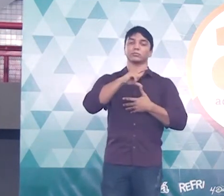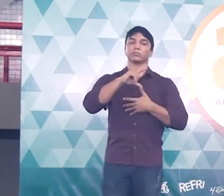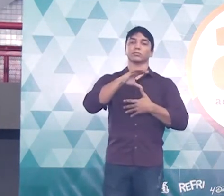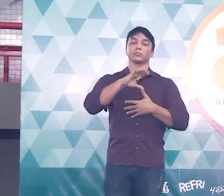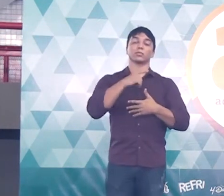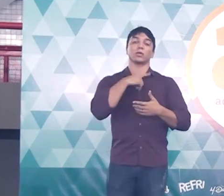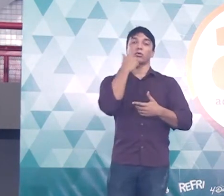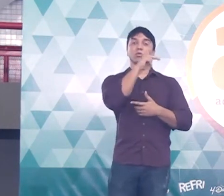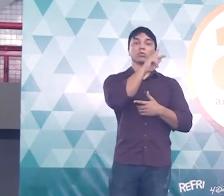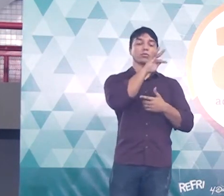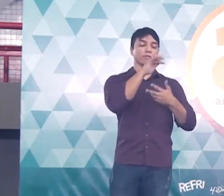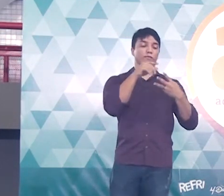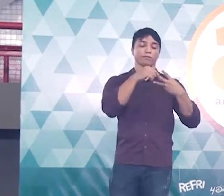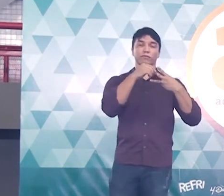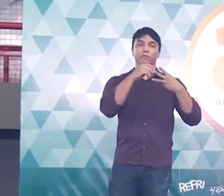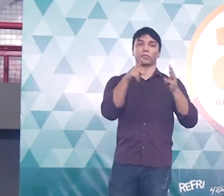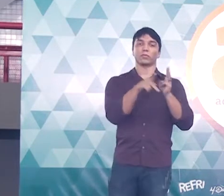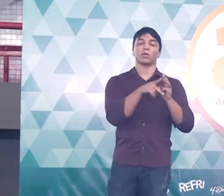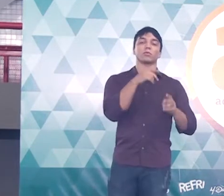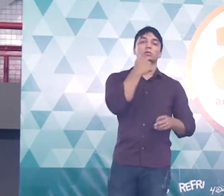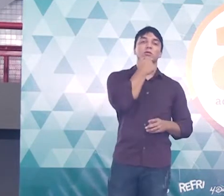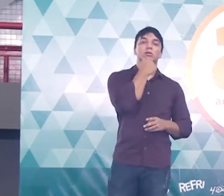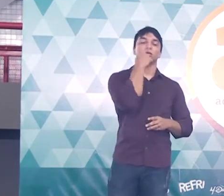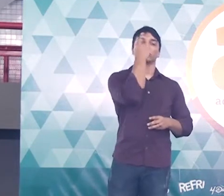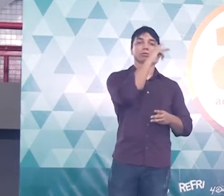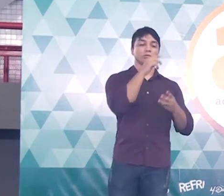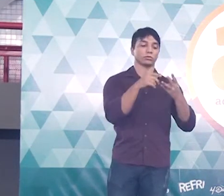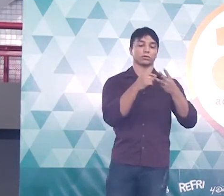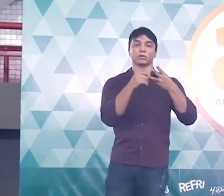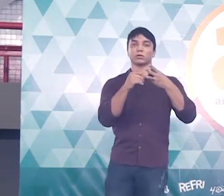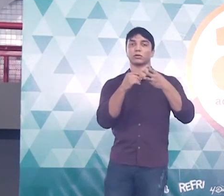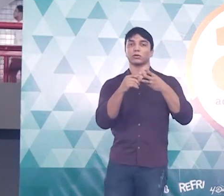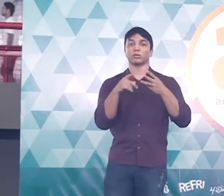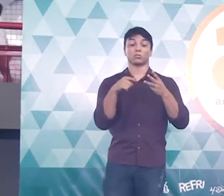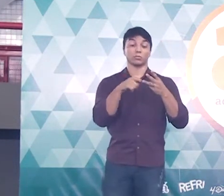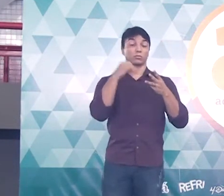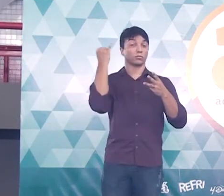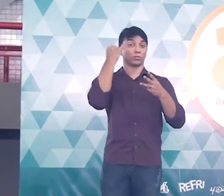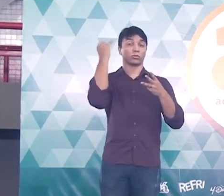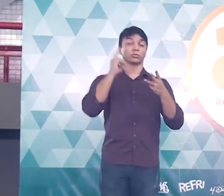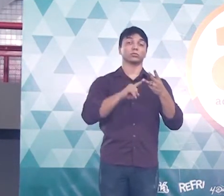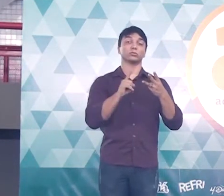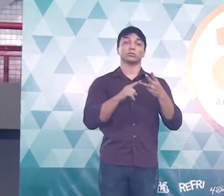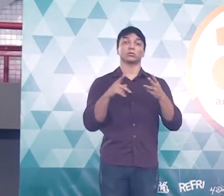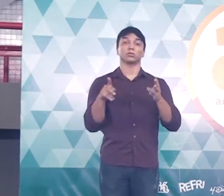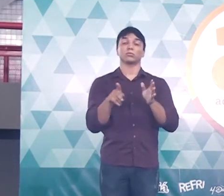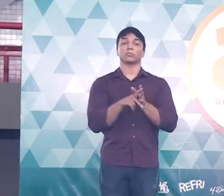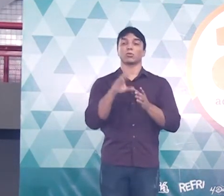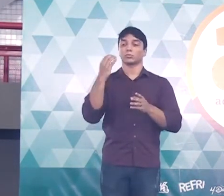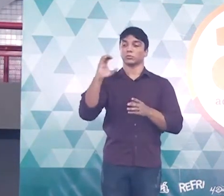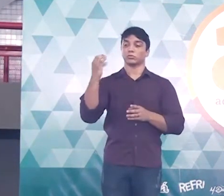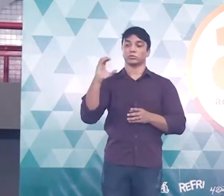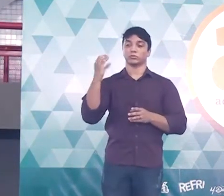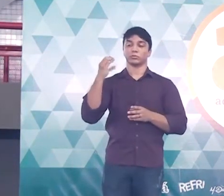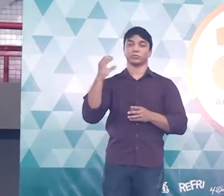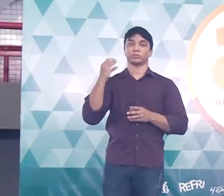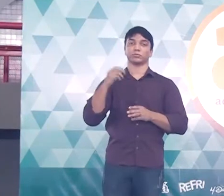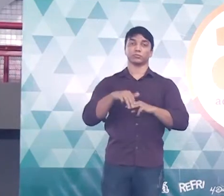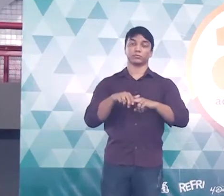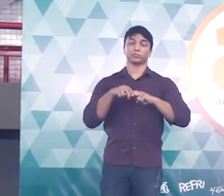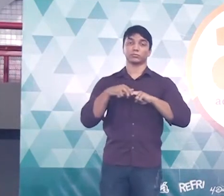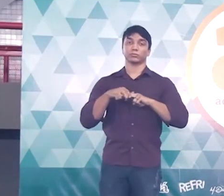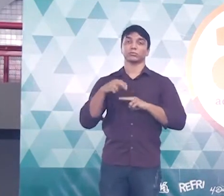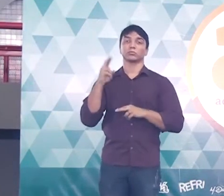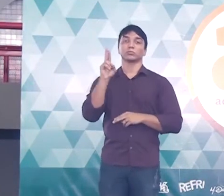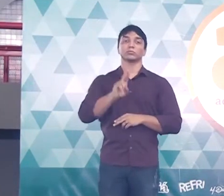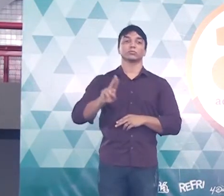Fahrenheit dos países de língua inglesa e a Kelvin, que é a mais importante, que é a escala científica. É que a gente